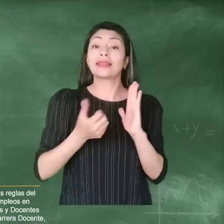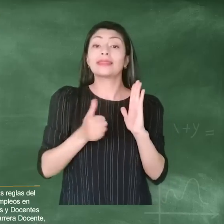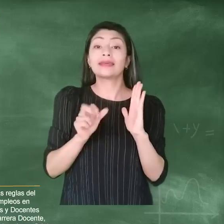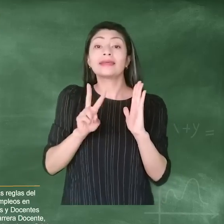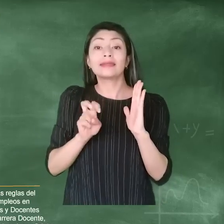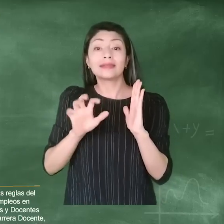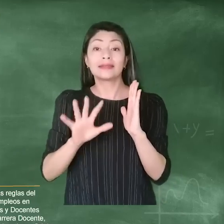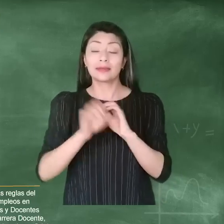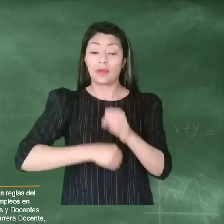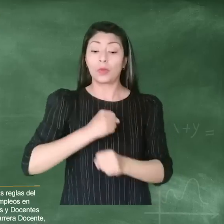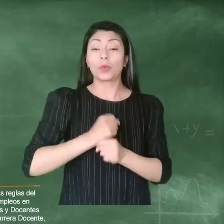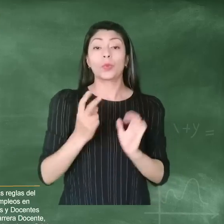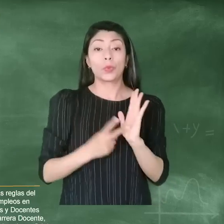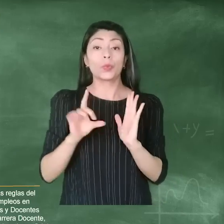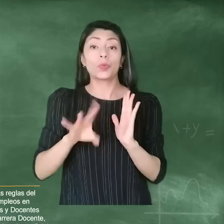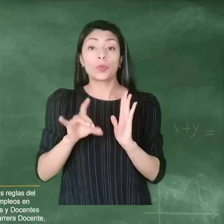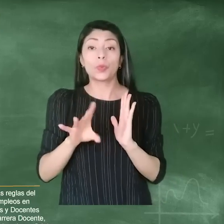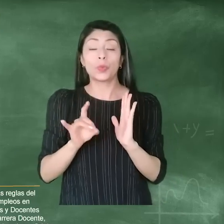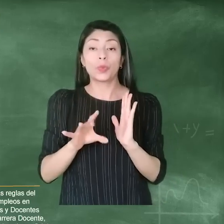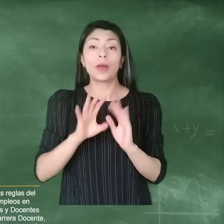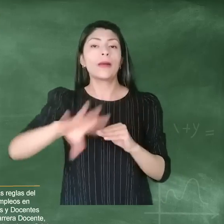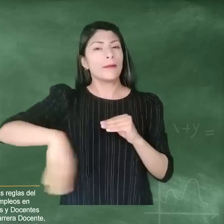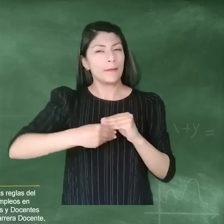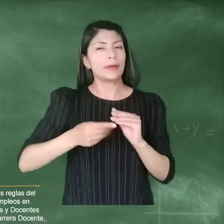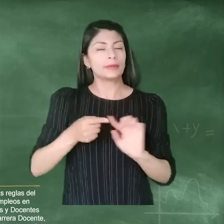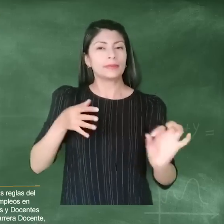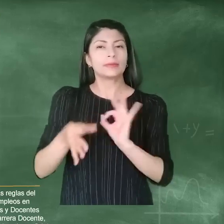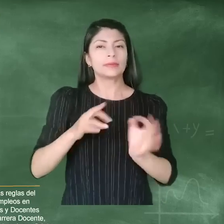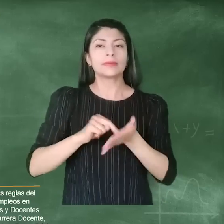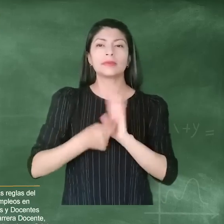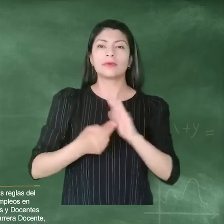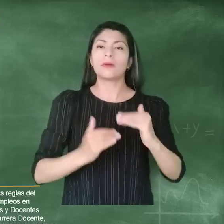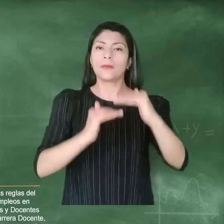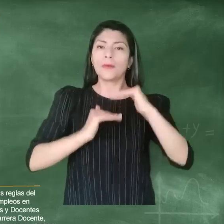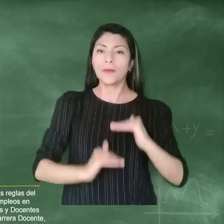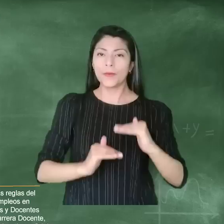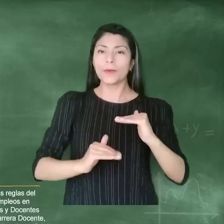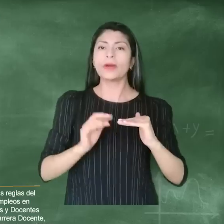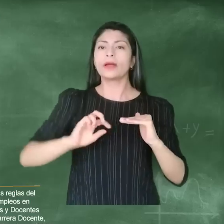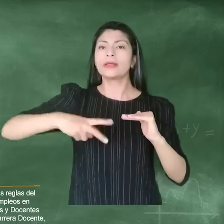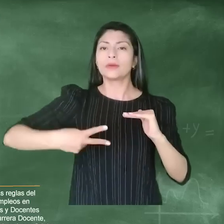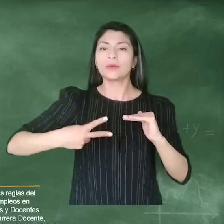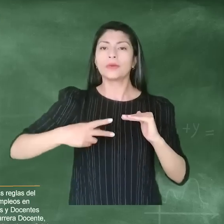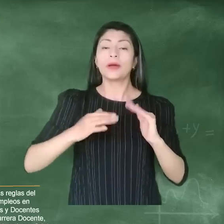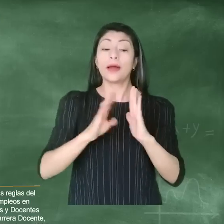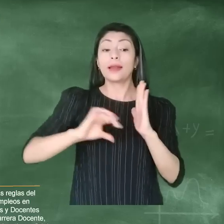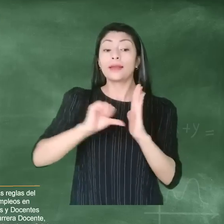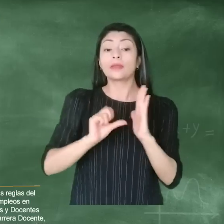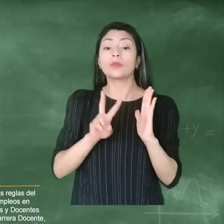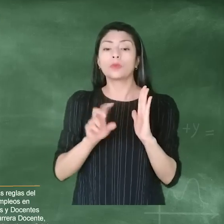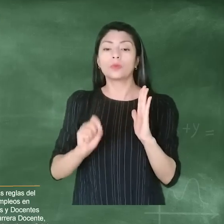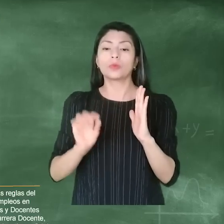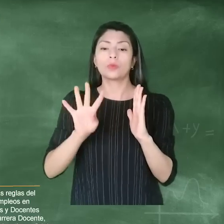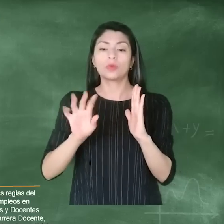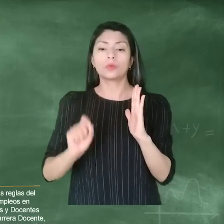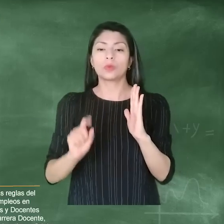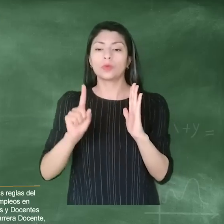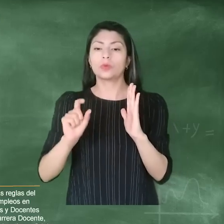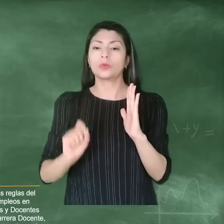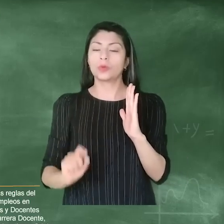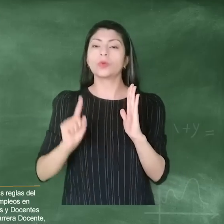2.4.6.3.9 del Decreto 1075 de 2015. Igualmente, el parágrafo segundo del